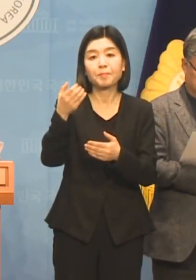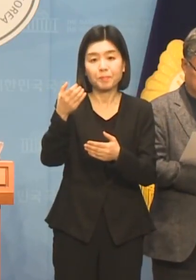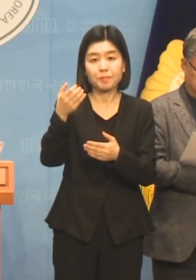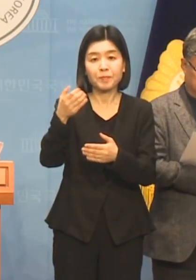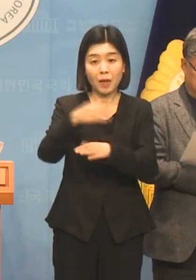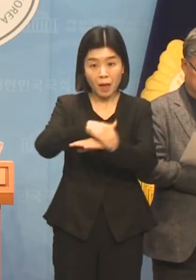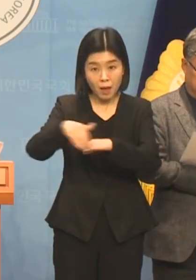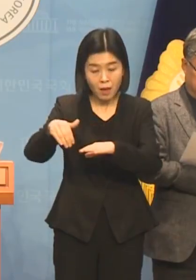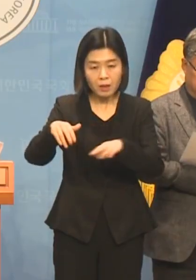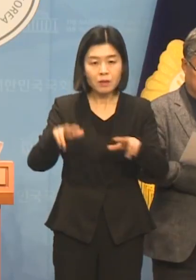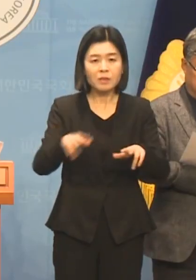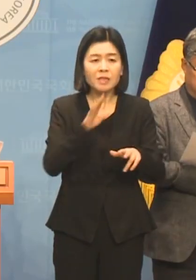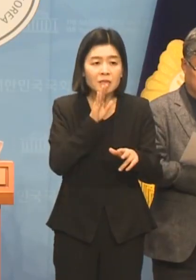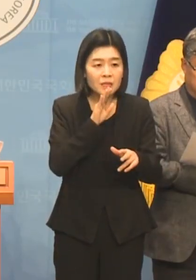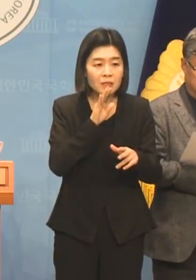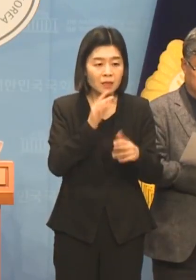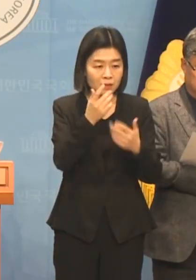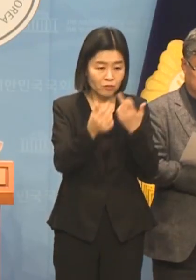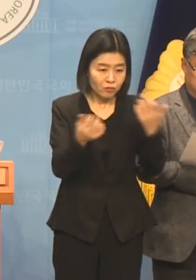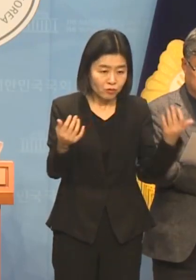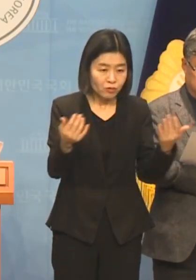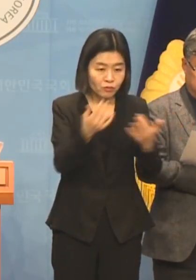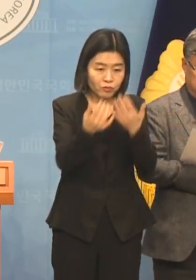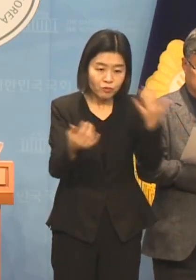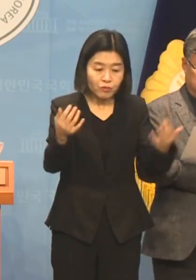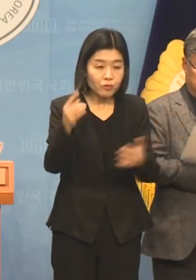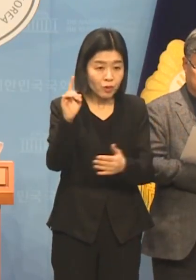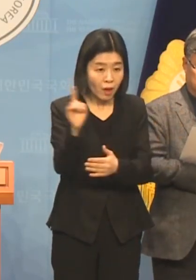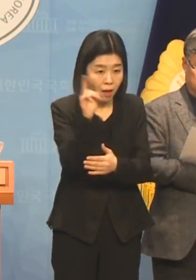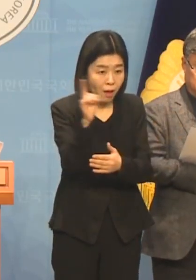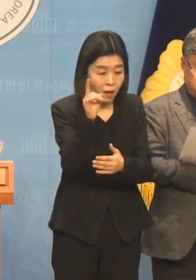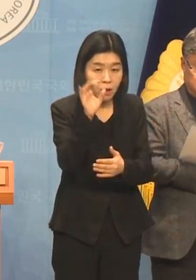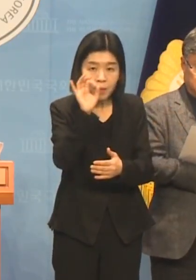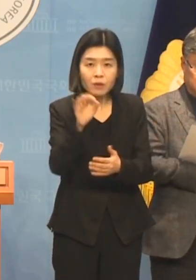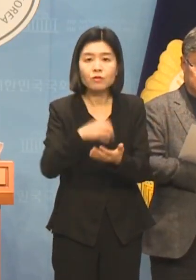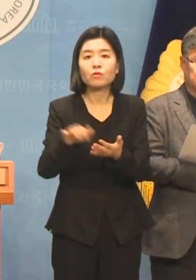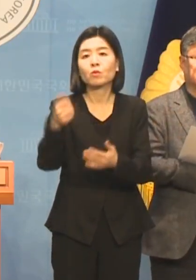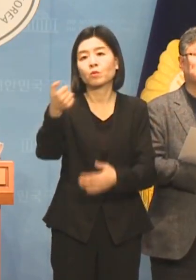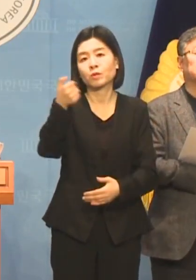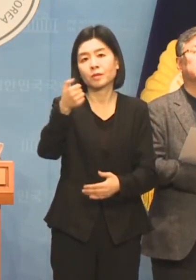이번 산불 때 실제 보유되는 대수는 50대에 그쳤습니다.